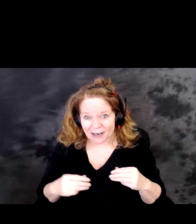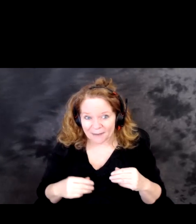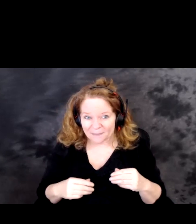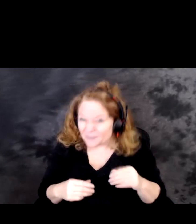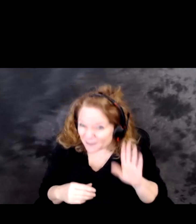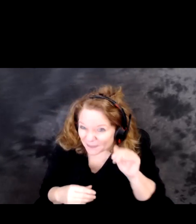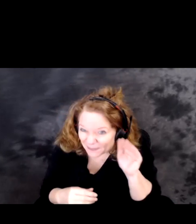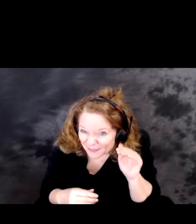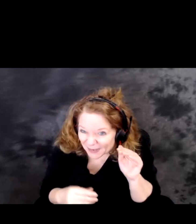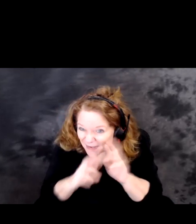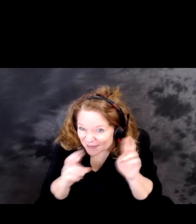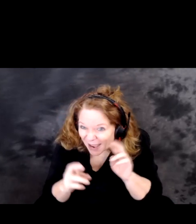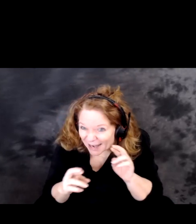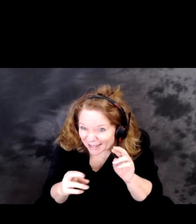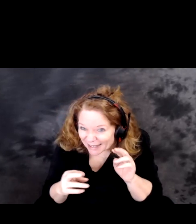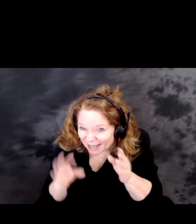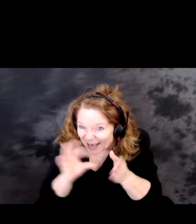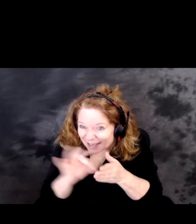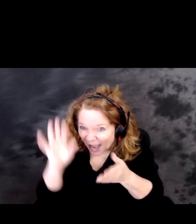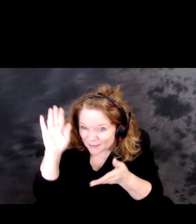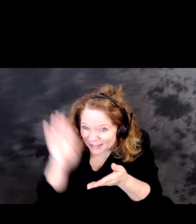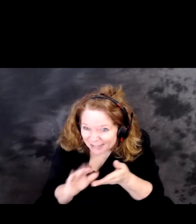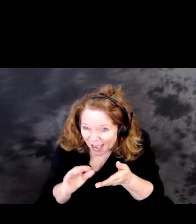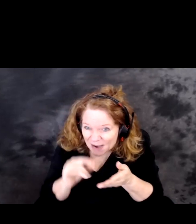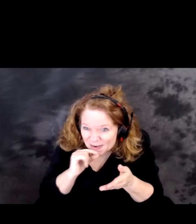a Marvin el chiquitín.